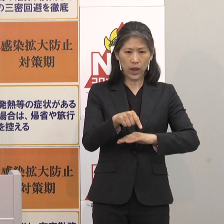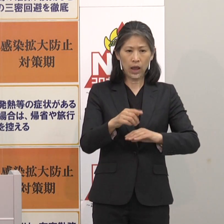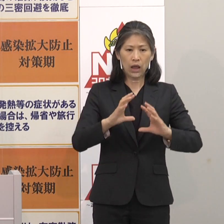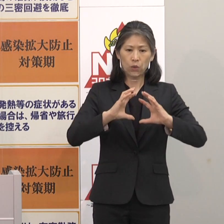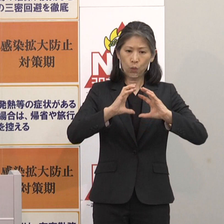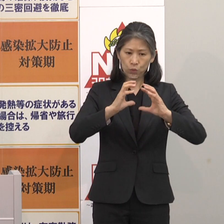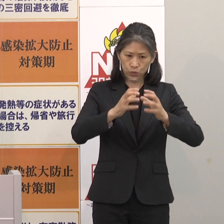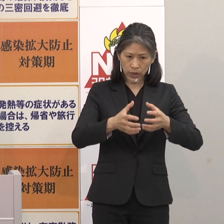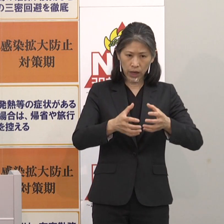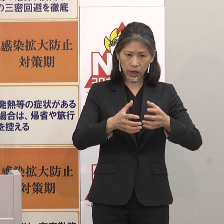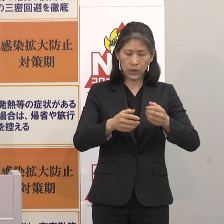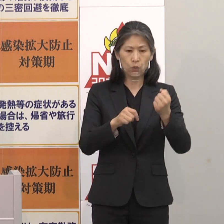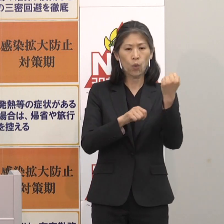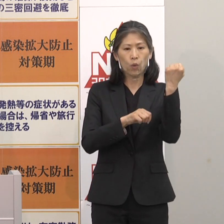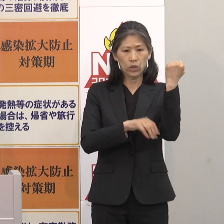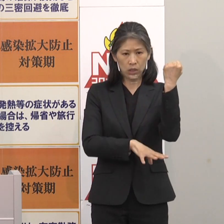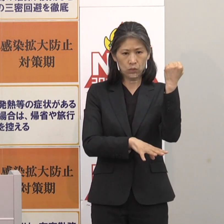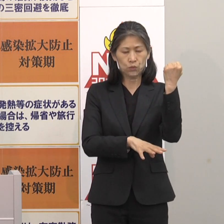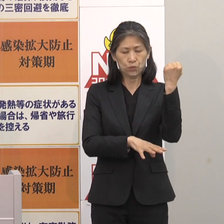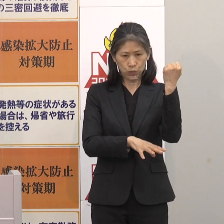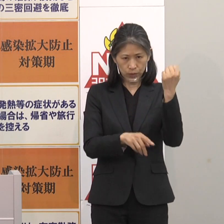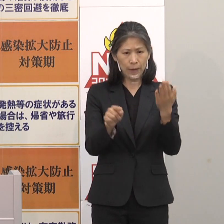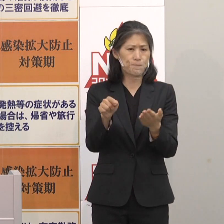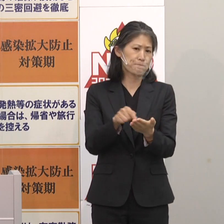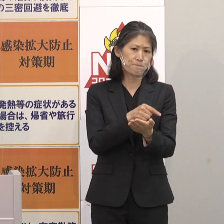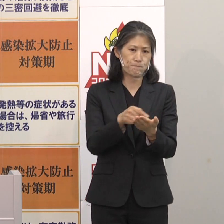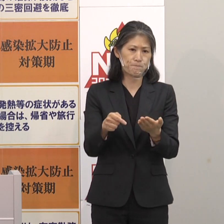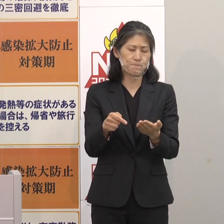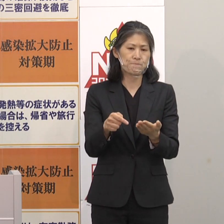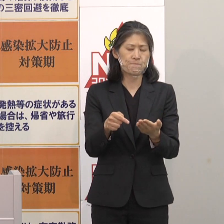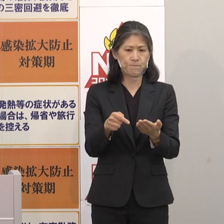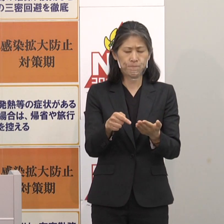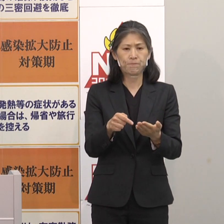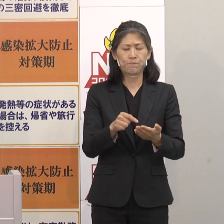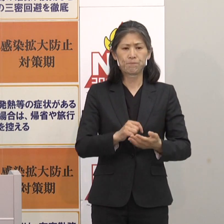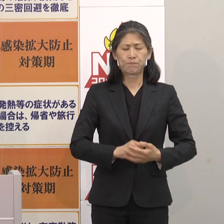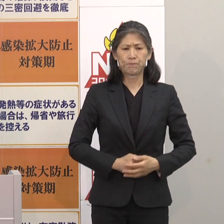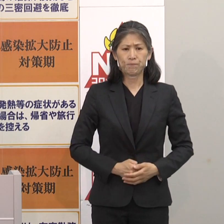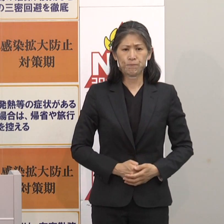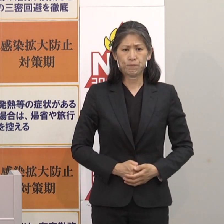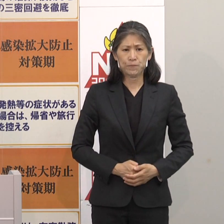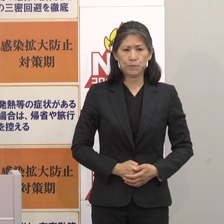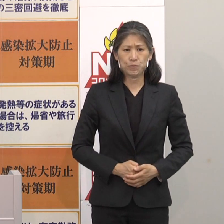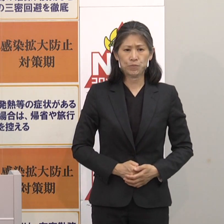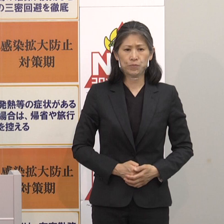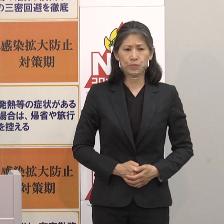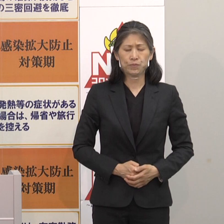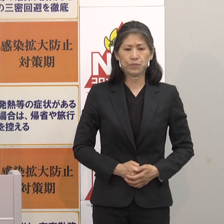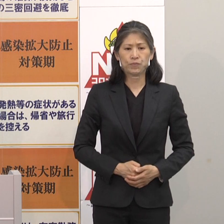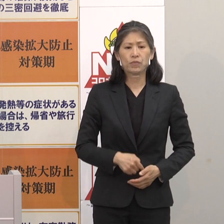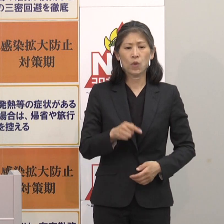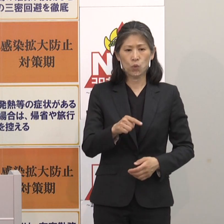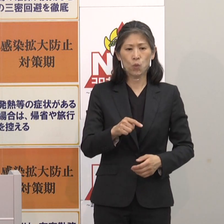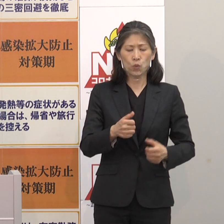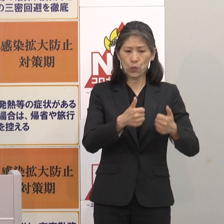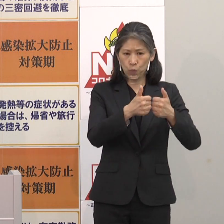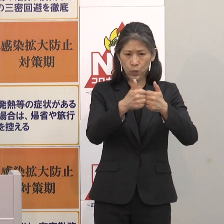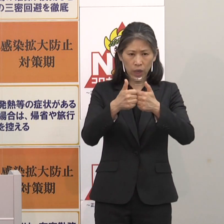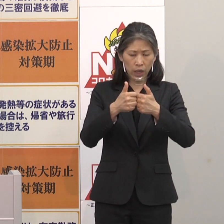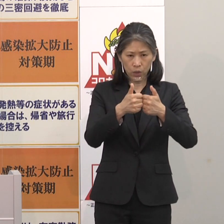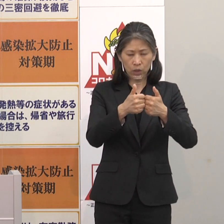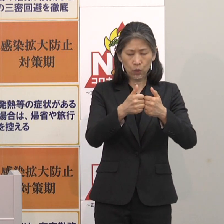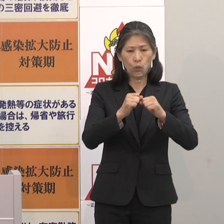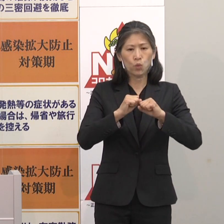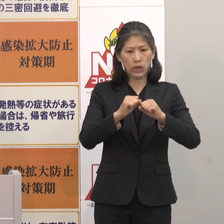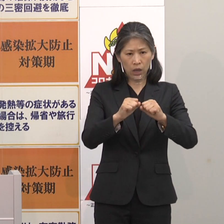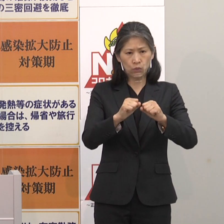認証基準をクリアしておりますし、こういった閣僚会合が行われることによ